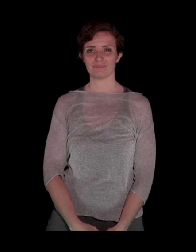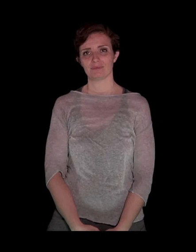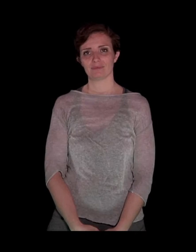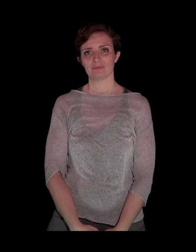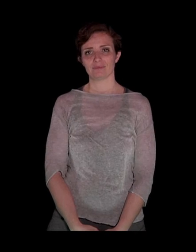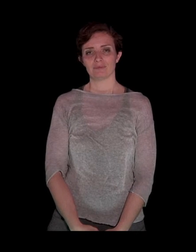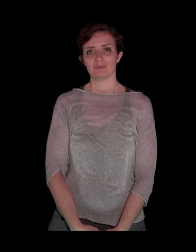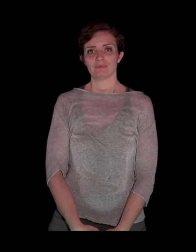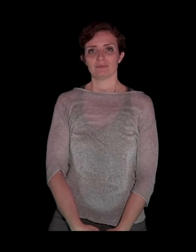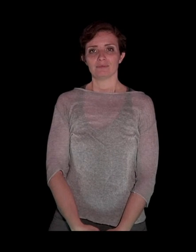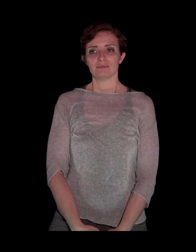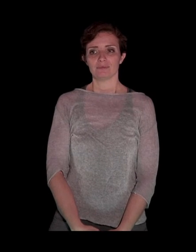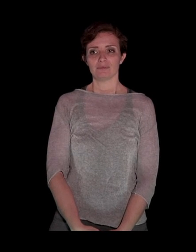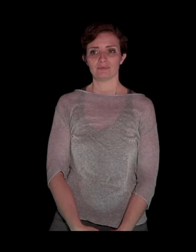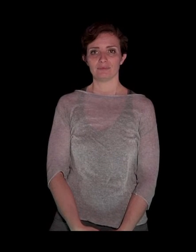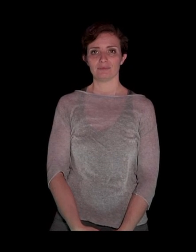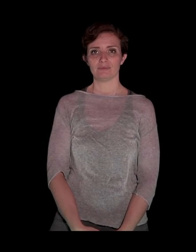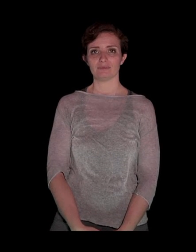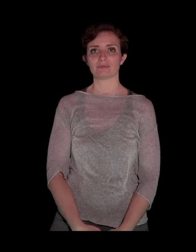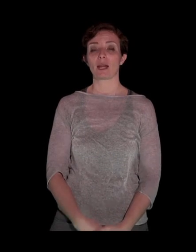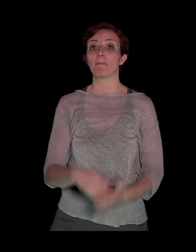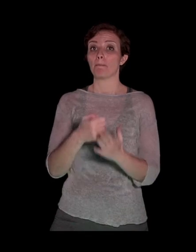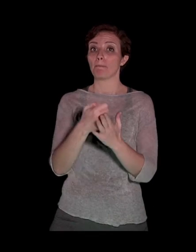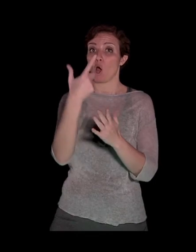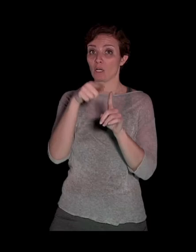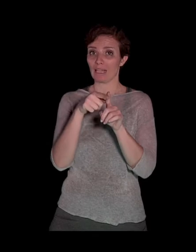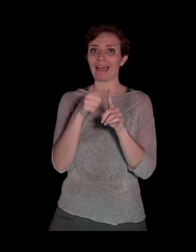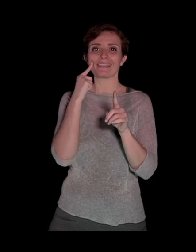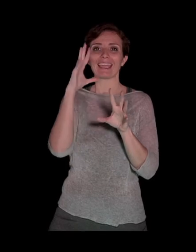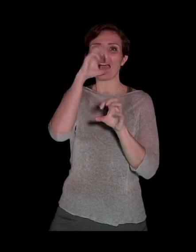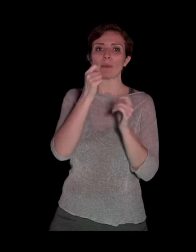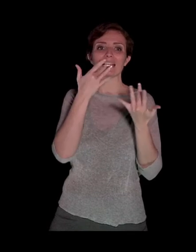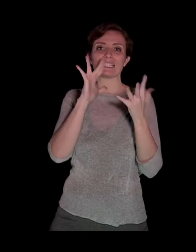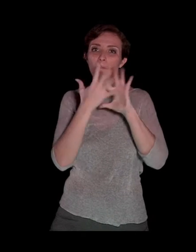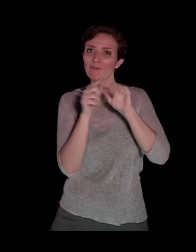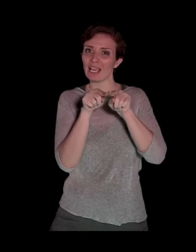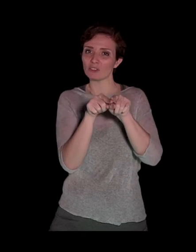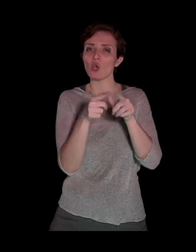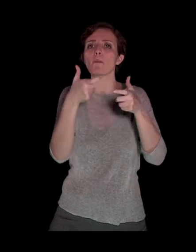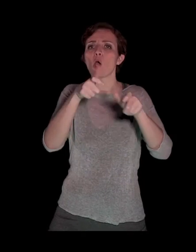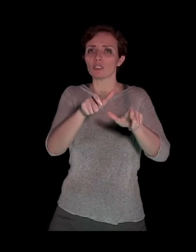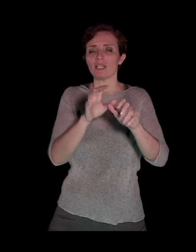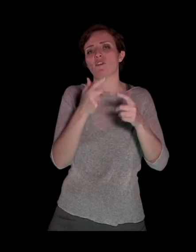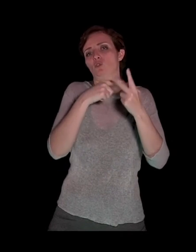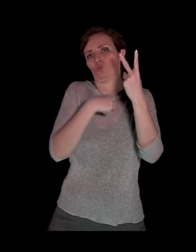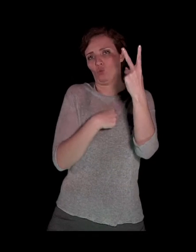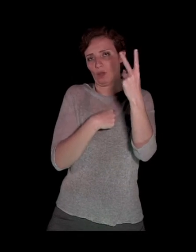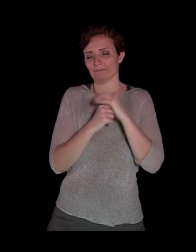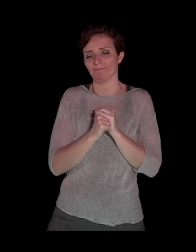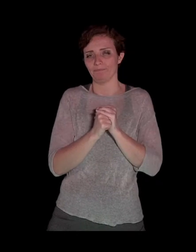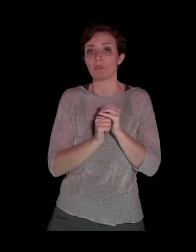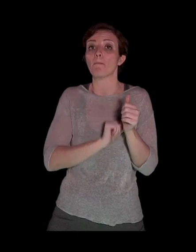è importante il concetto della semplificazione perché io motivi principali in primis perché col tramite la semplificazione